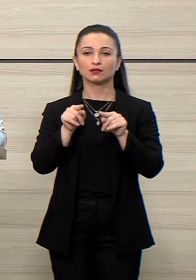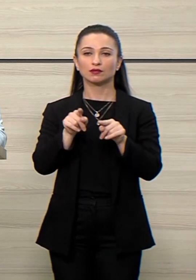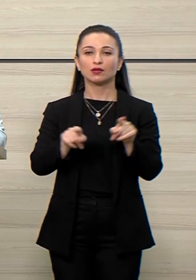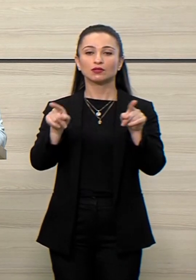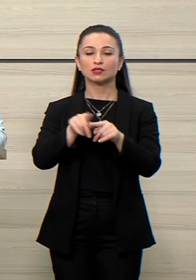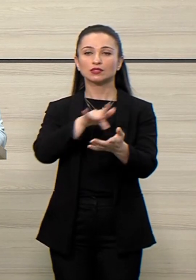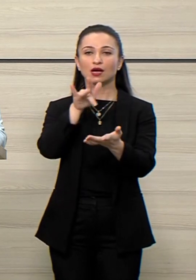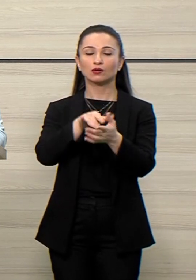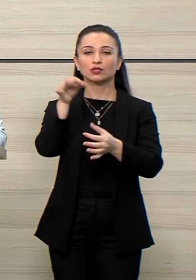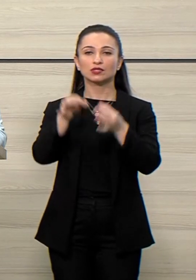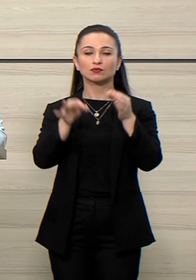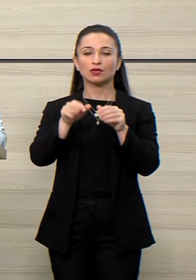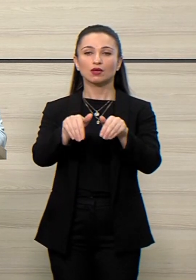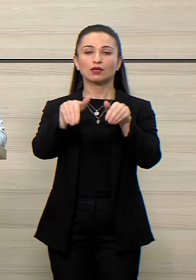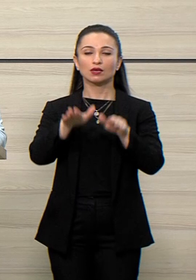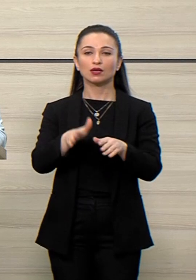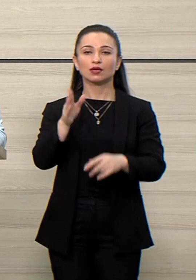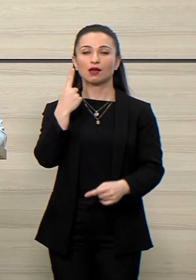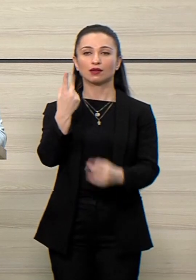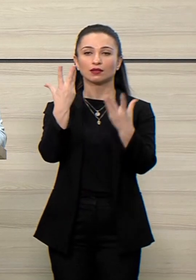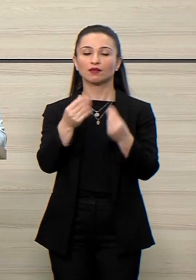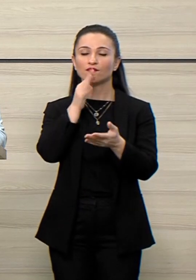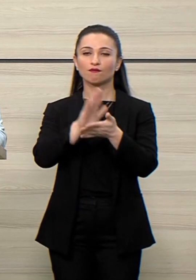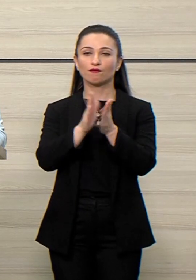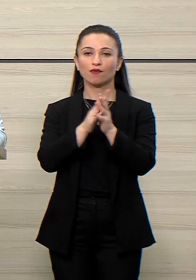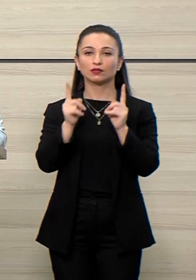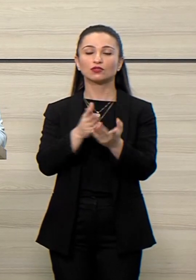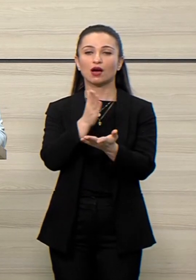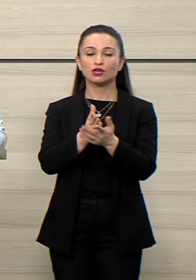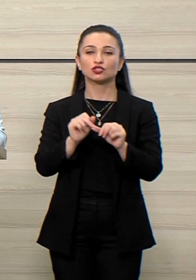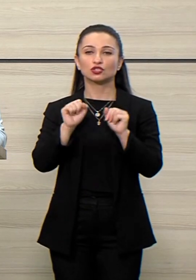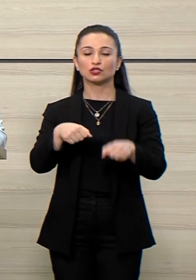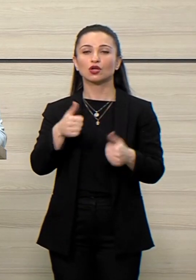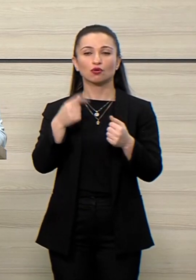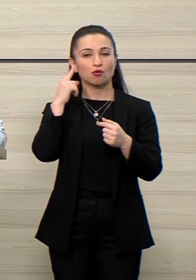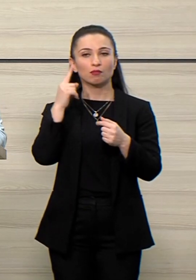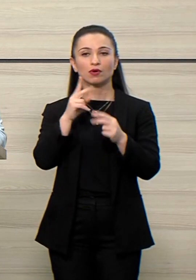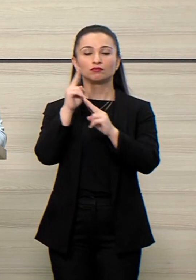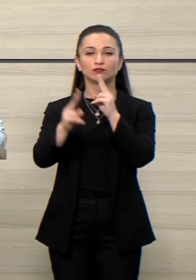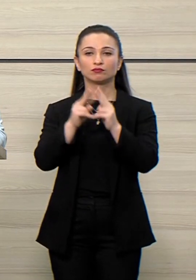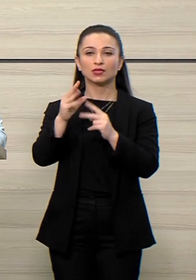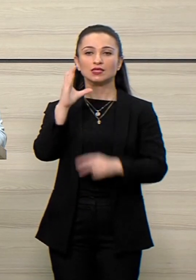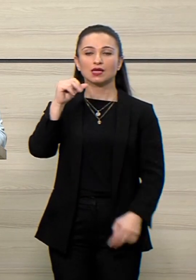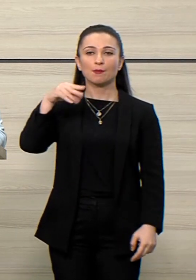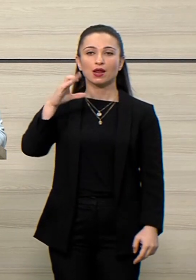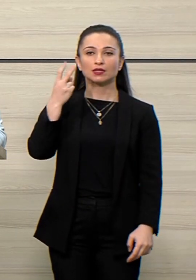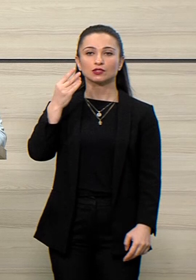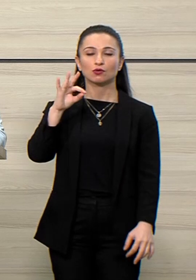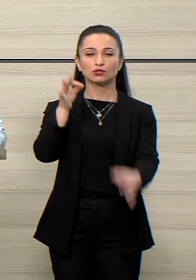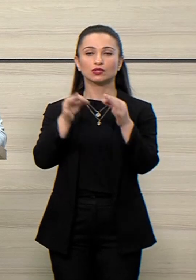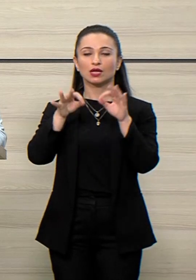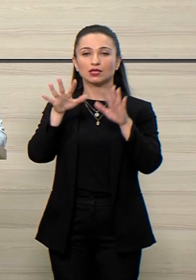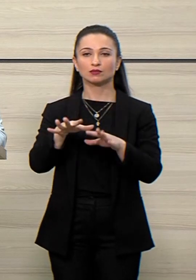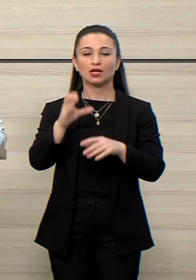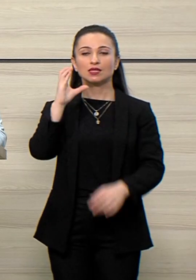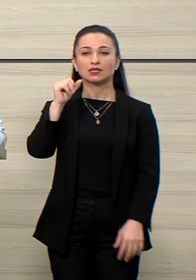და საქალაქო სასამართლოს გადაწყვეტილება 1 დღის ვადაში არის შესაძლებელი, რომ გასაჩივრდეს სააპელაციო სასამართლოში,